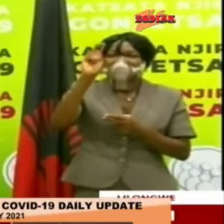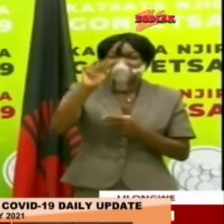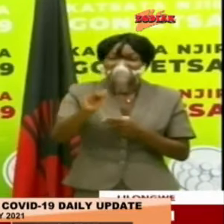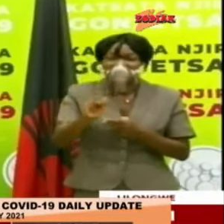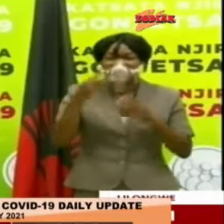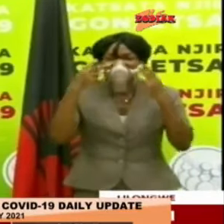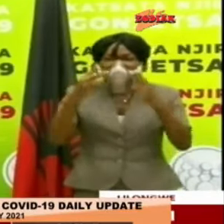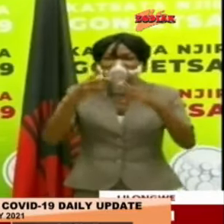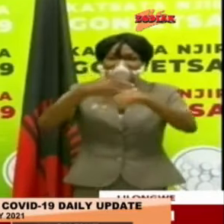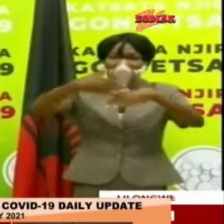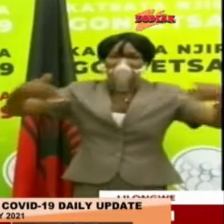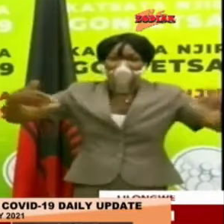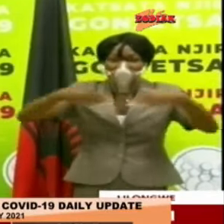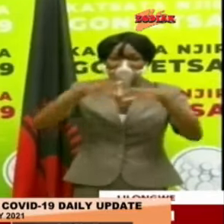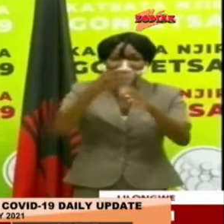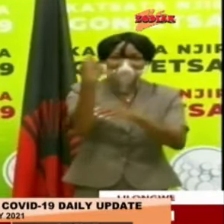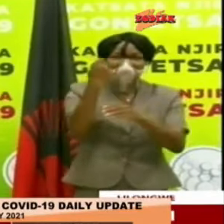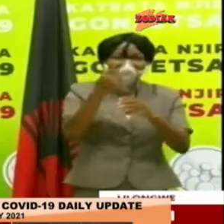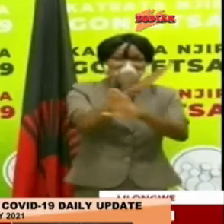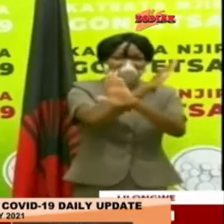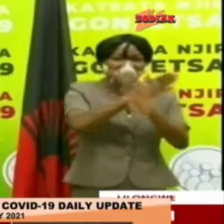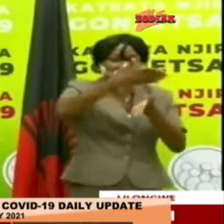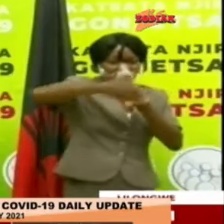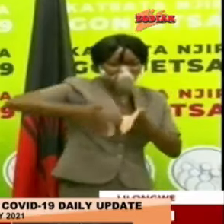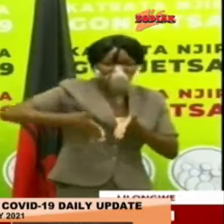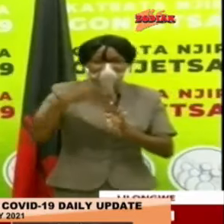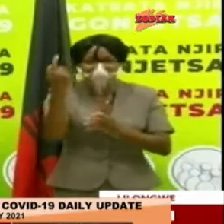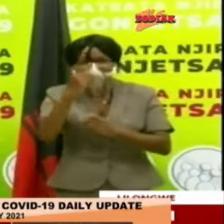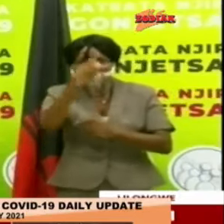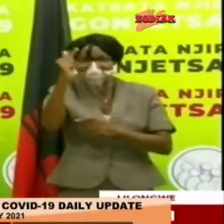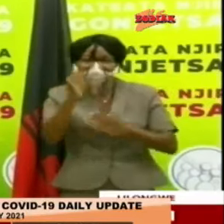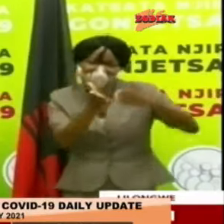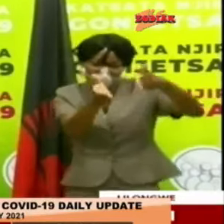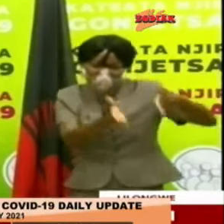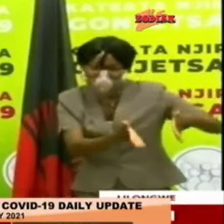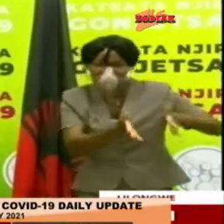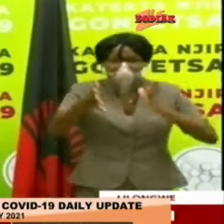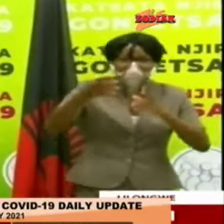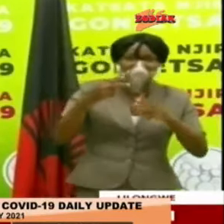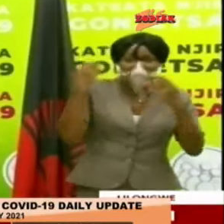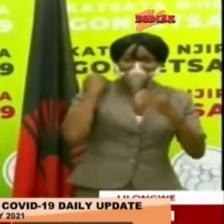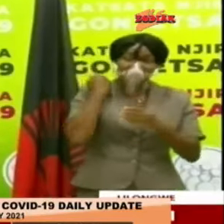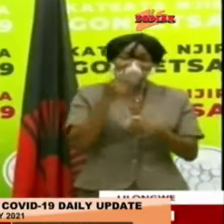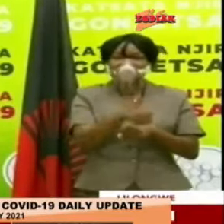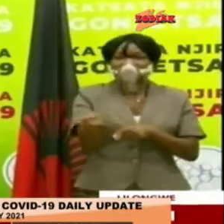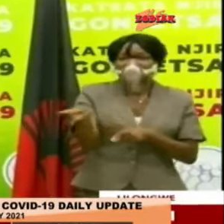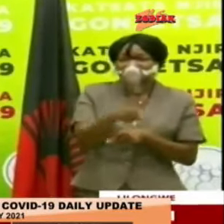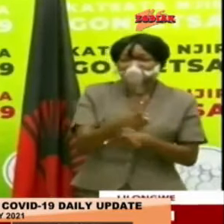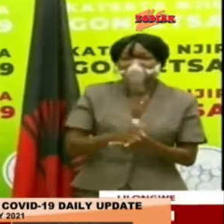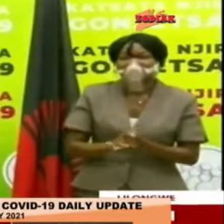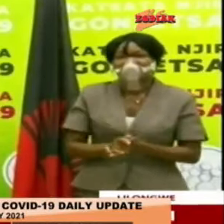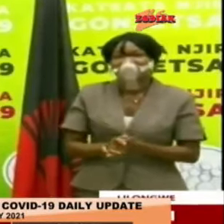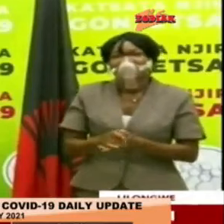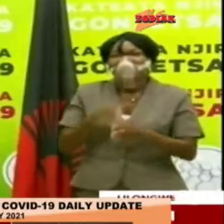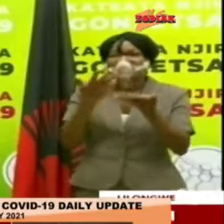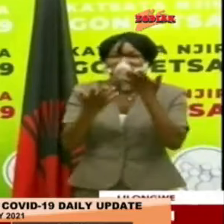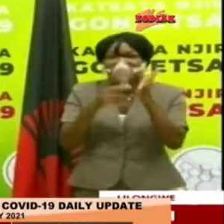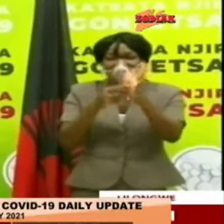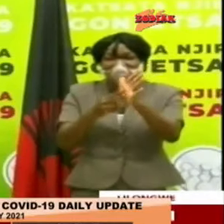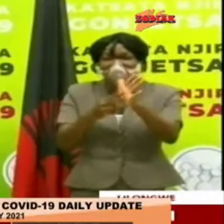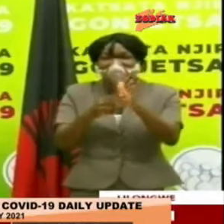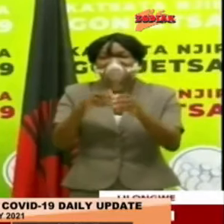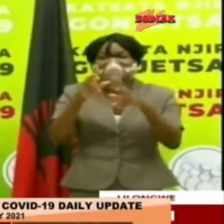ndamene timathandizana nawo makamakaso ikakhala nkhani ija yoti abwera zathu aja kandi ma deportees kandi ma